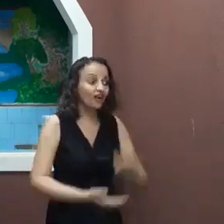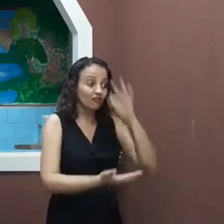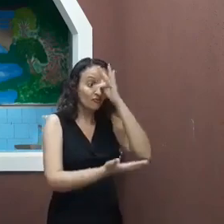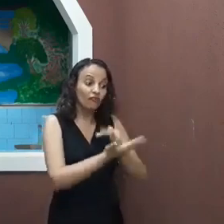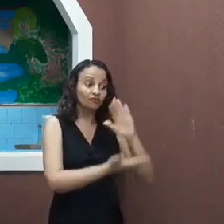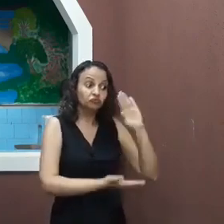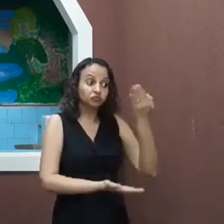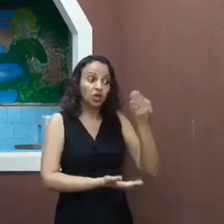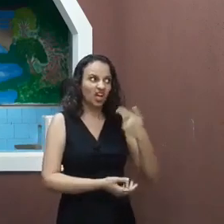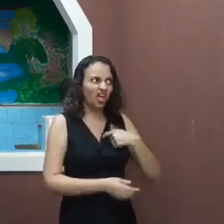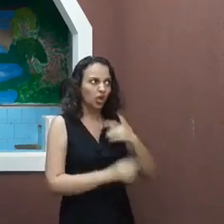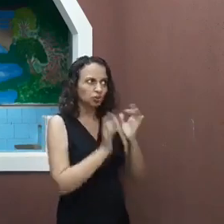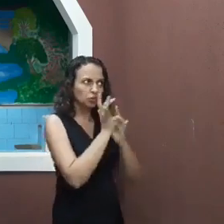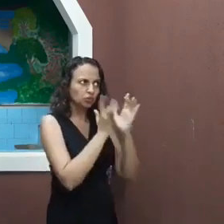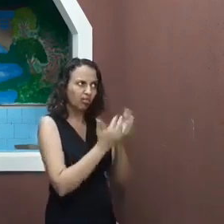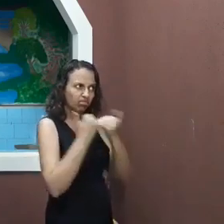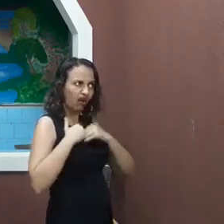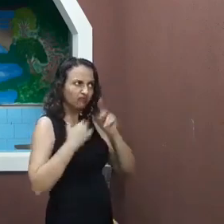com Deus.